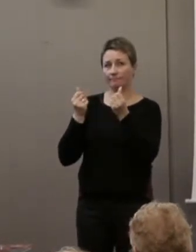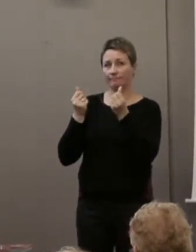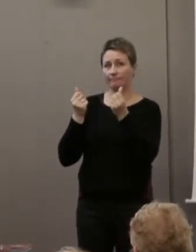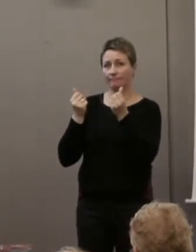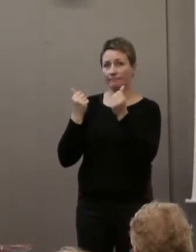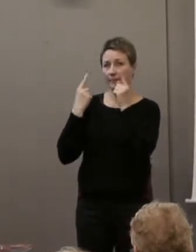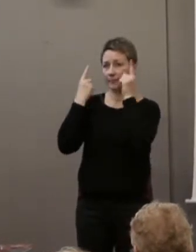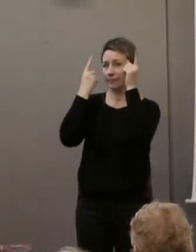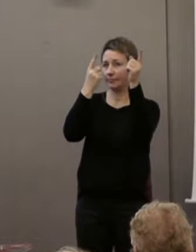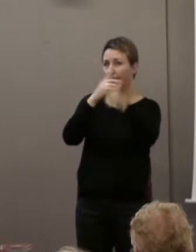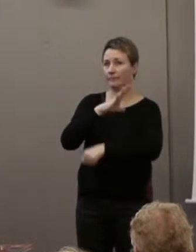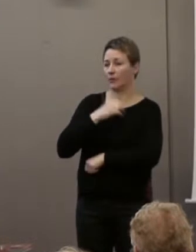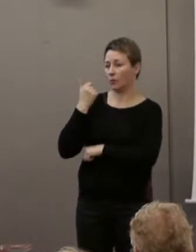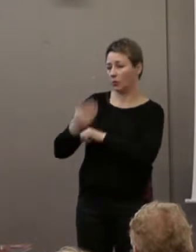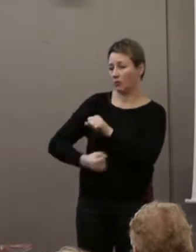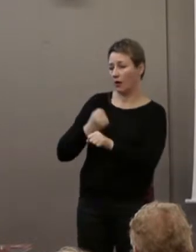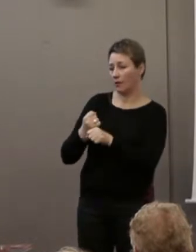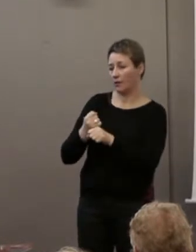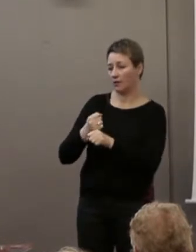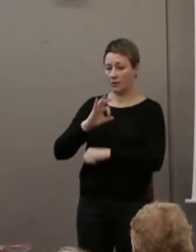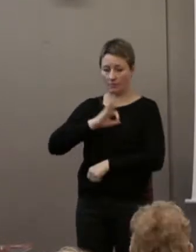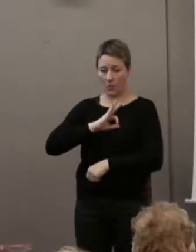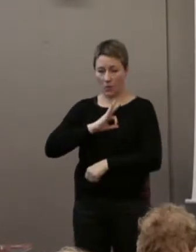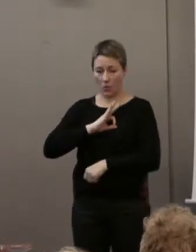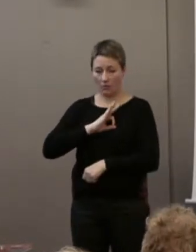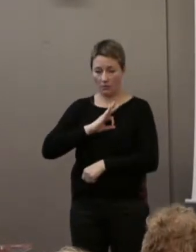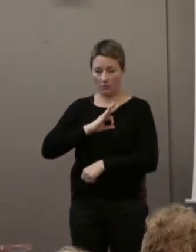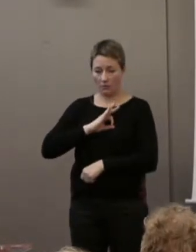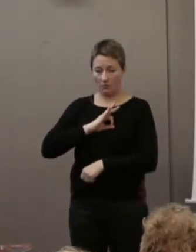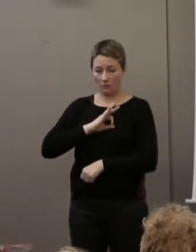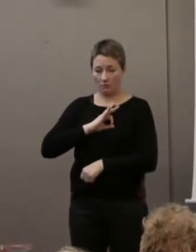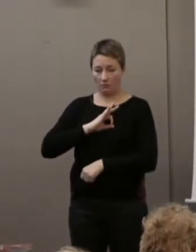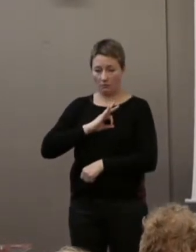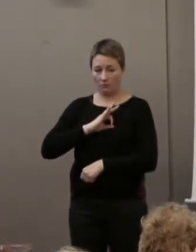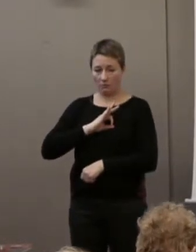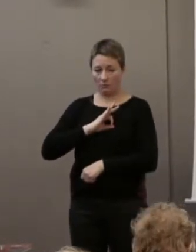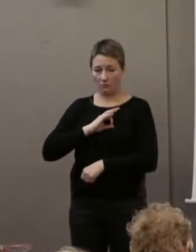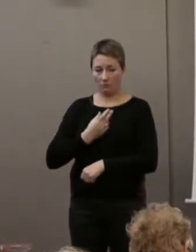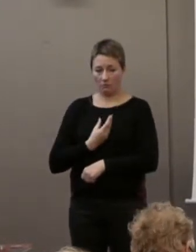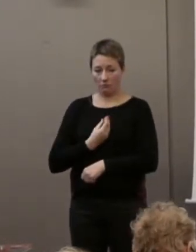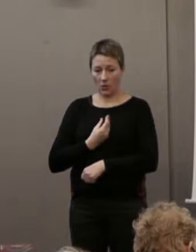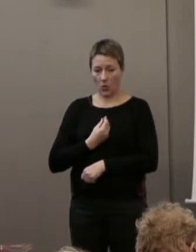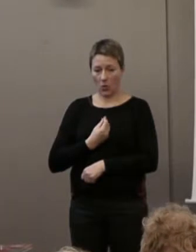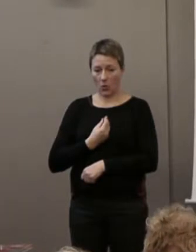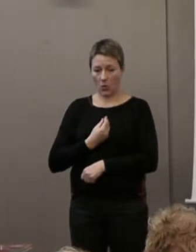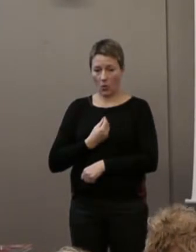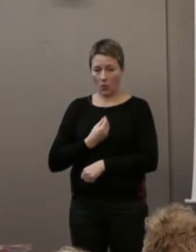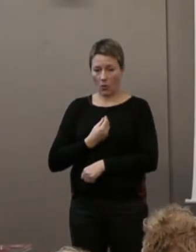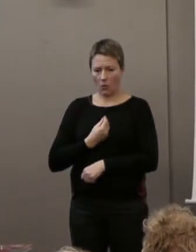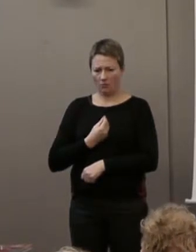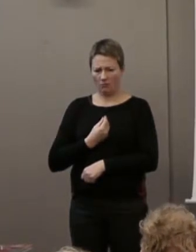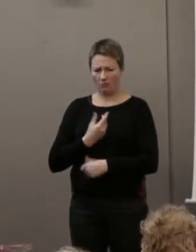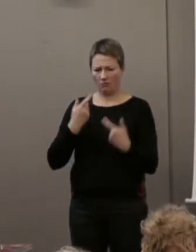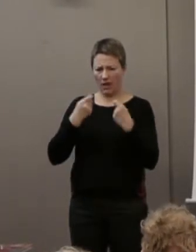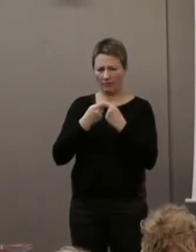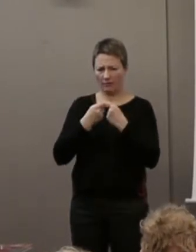puisqu'il existe depuis plusieurs années. C'est un micro et un haut-parleur qui peuvent fonctionner, qui vont aider. On propose d'équiper des bâtiments pour les communes,